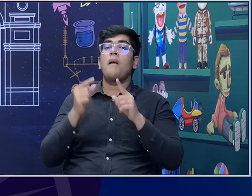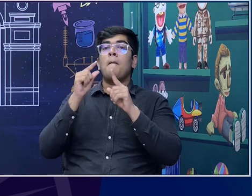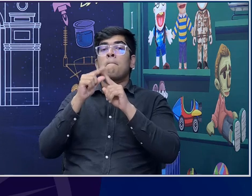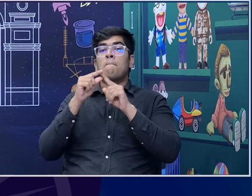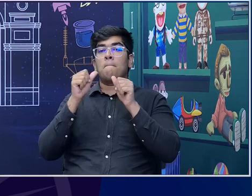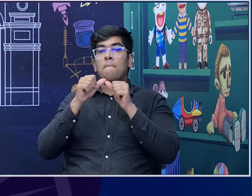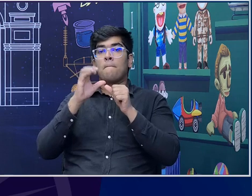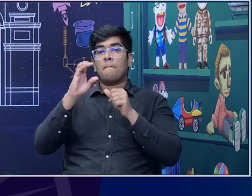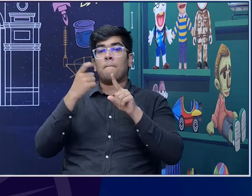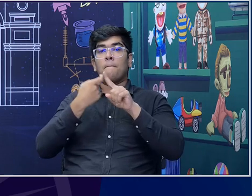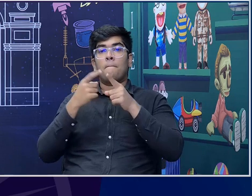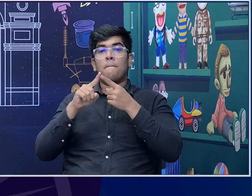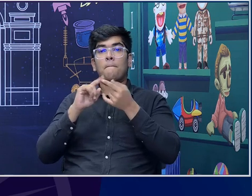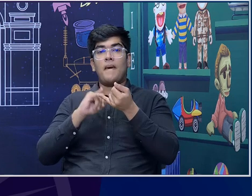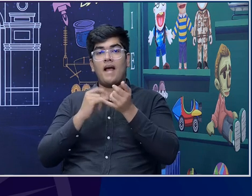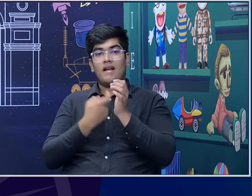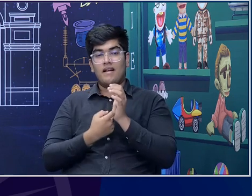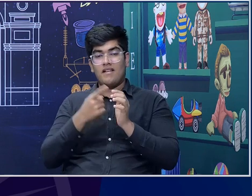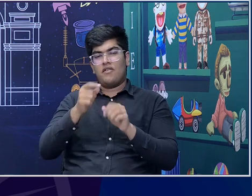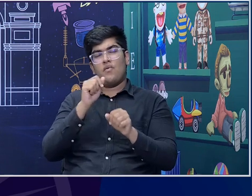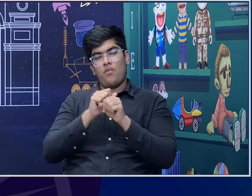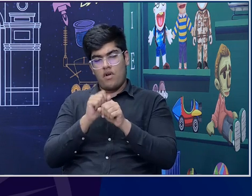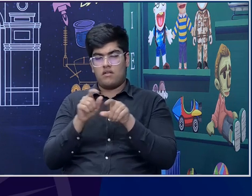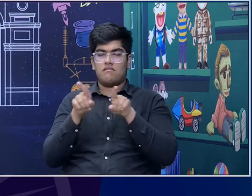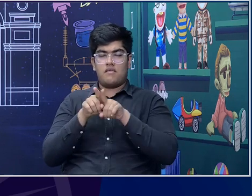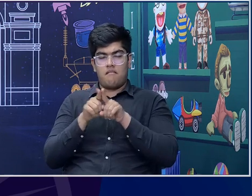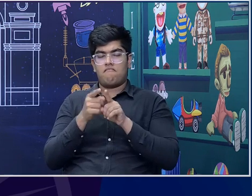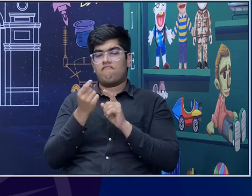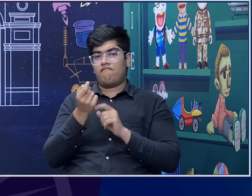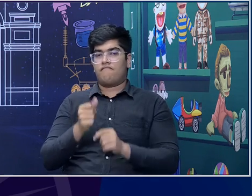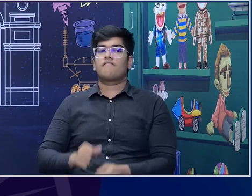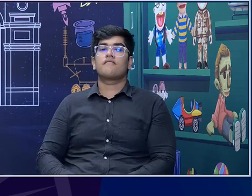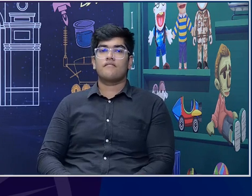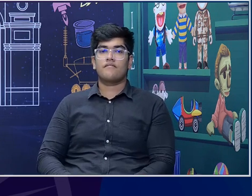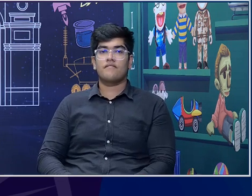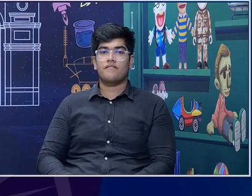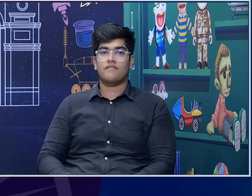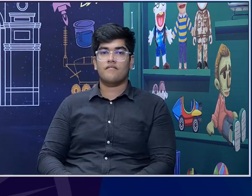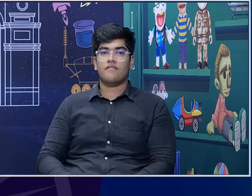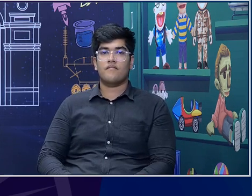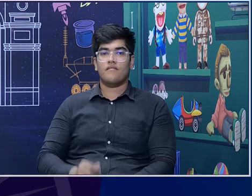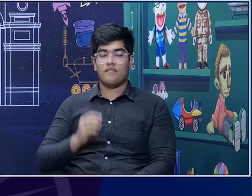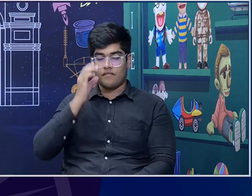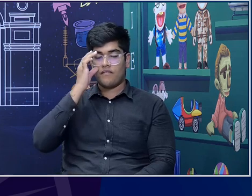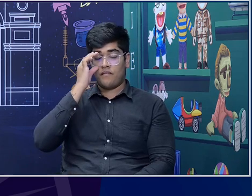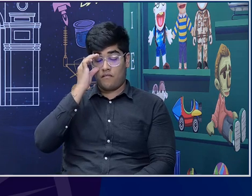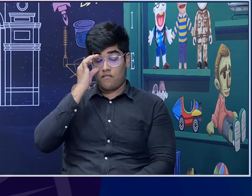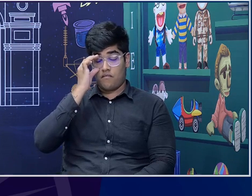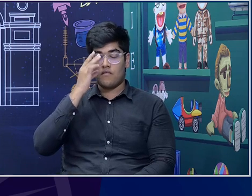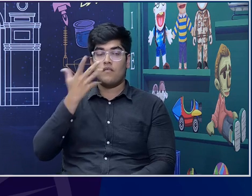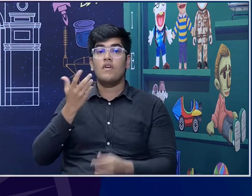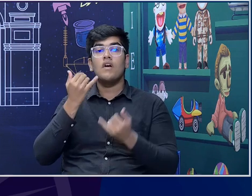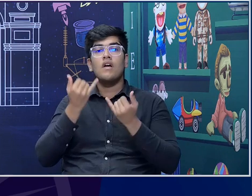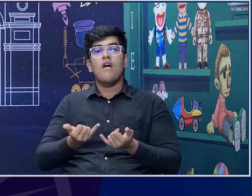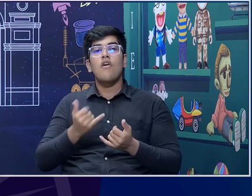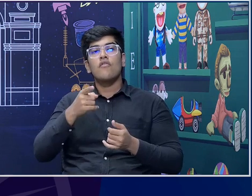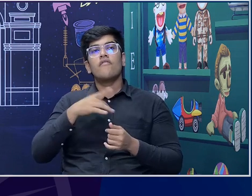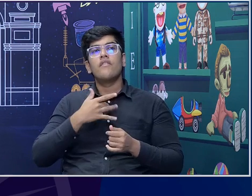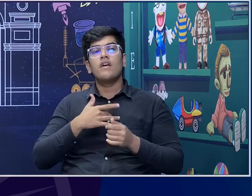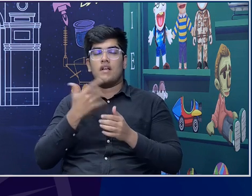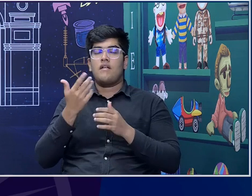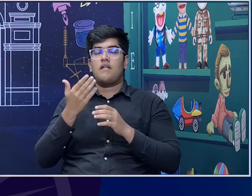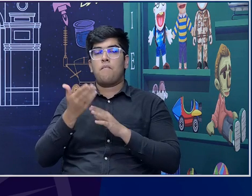ग्रामे डाक सेवक भी करते हैं जी मैम, मैम सूचना और संदेश देने के लिए अब कौन-कौन से तरीके आ गए